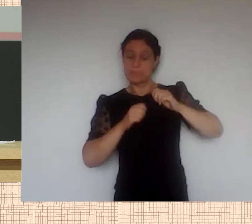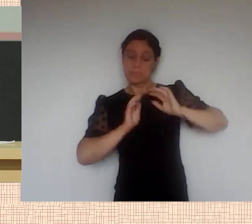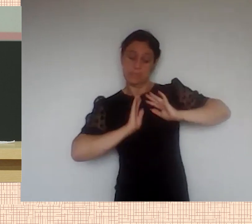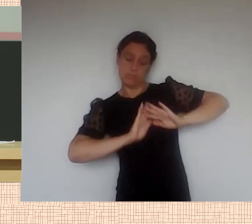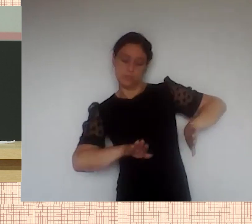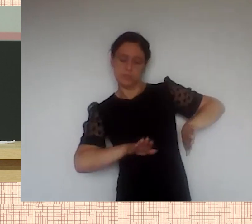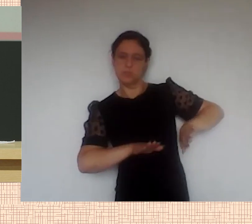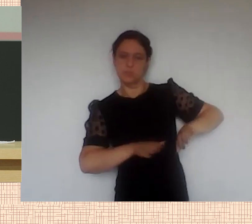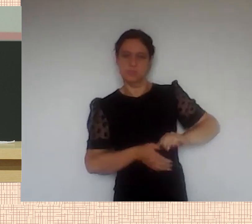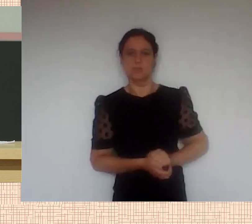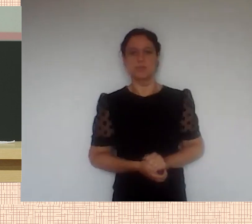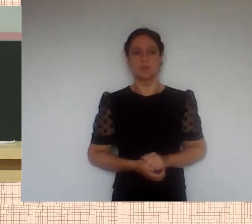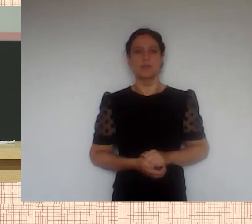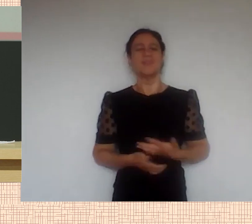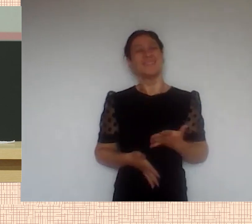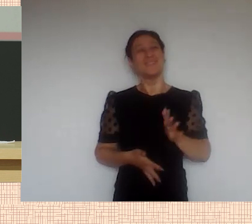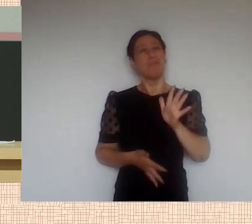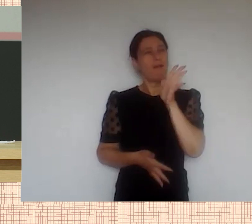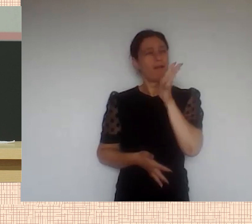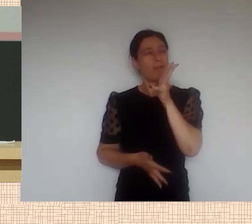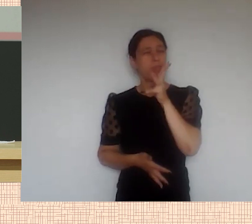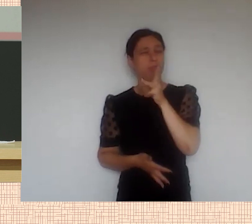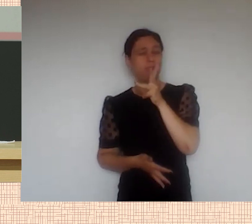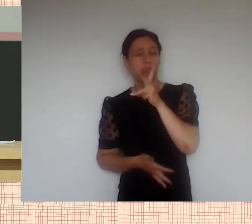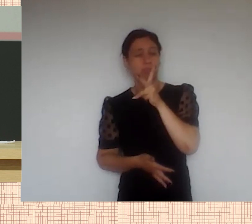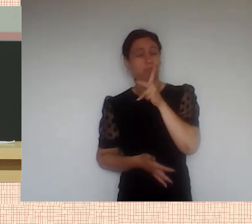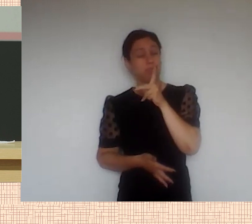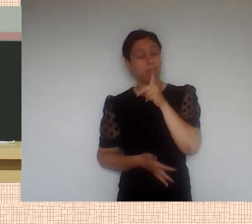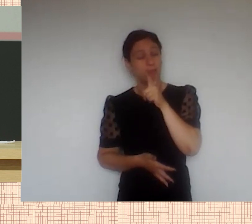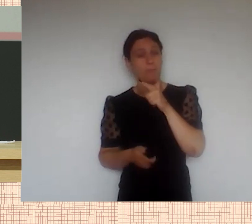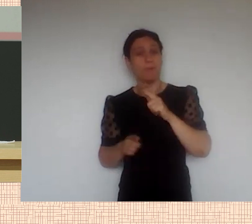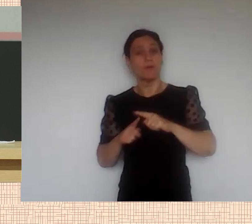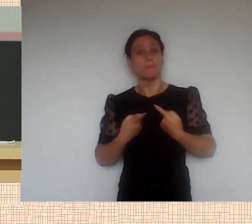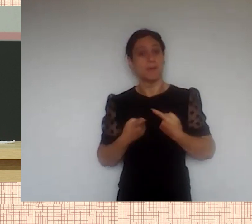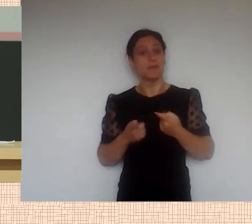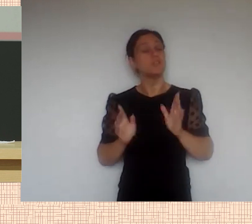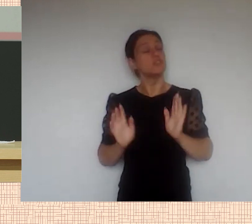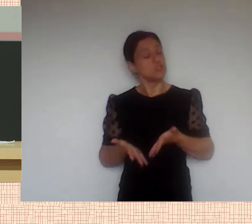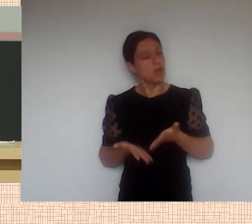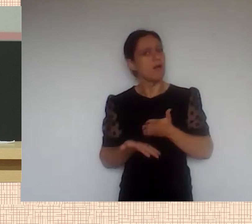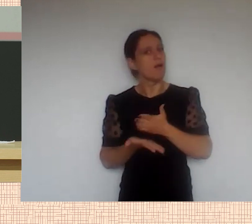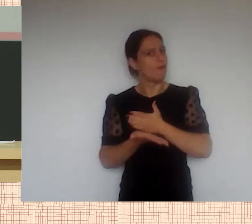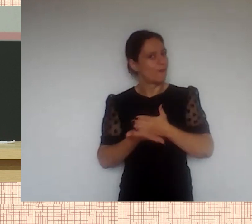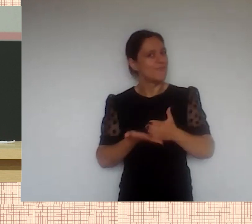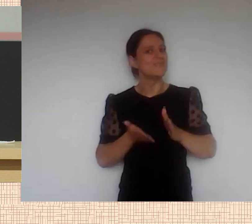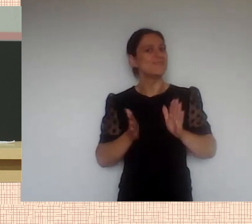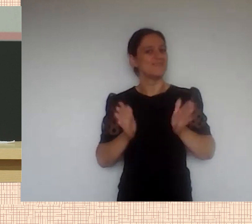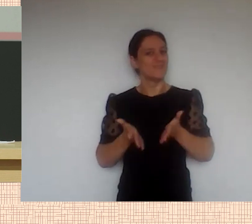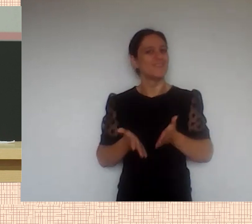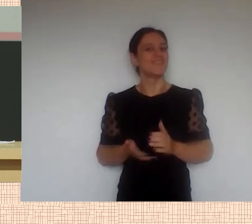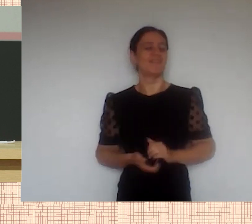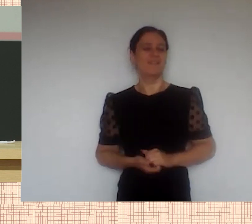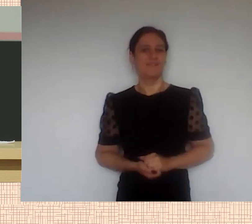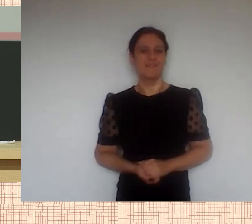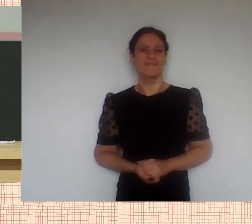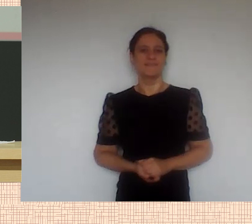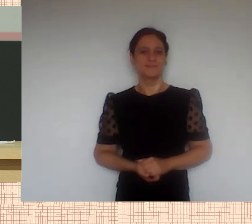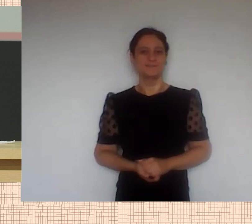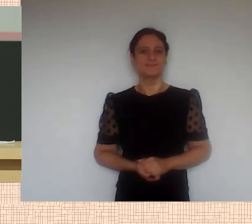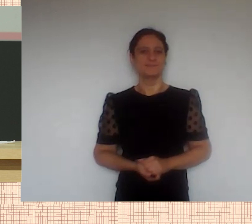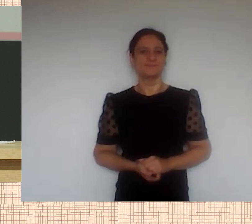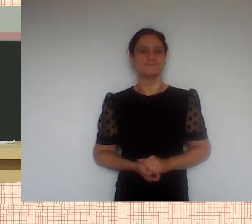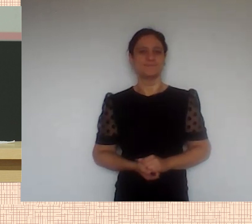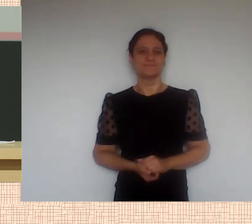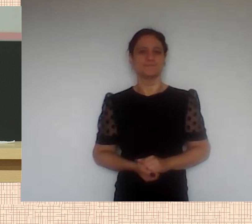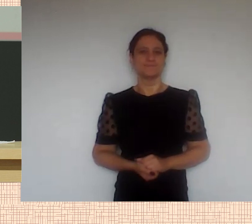você precisa eliminar. Esse é um processo longo, mas está acontecendo.